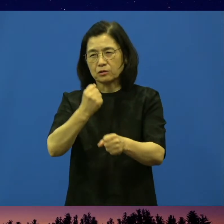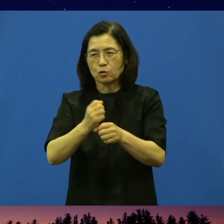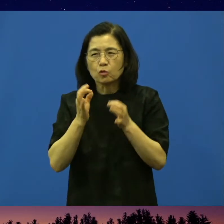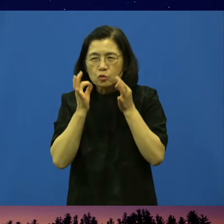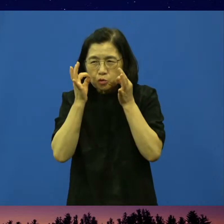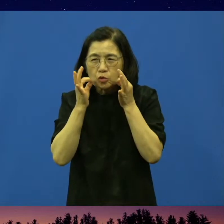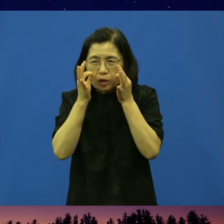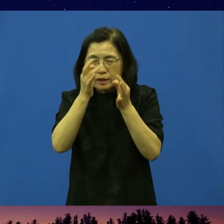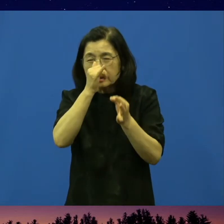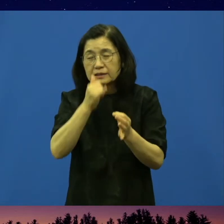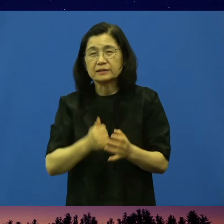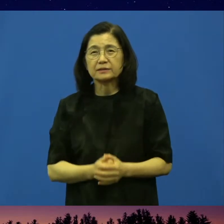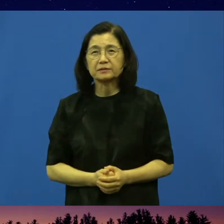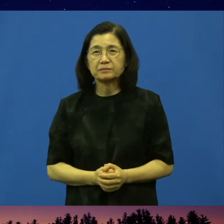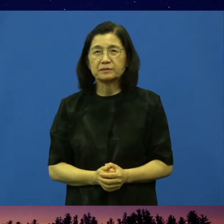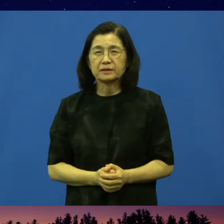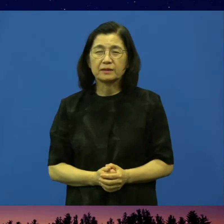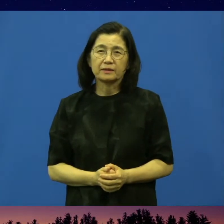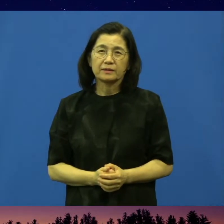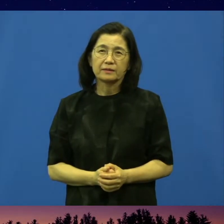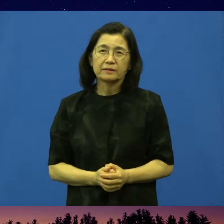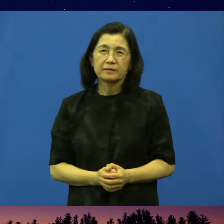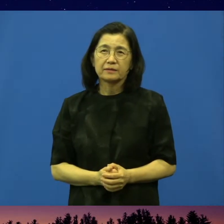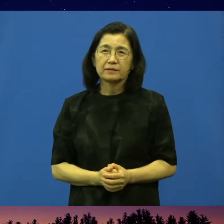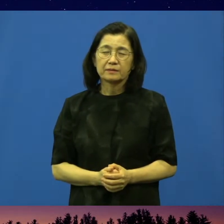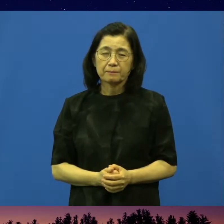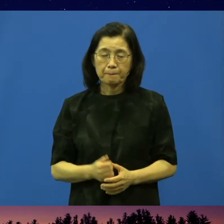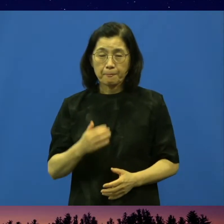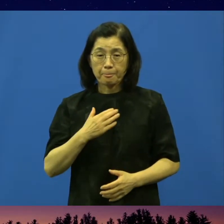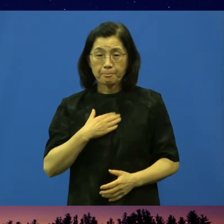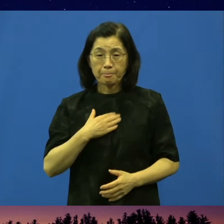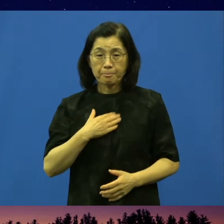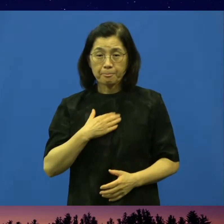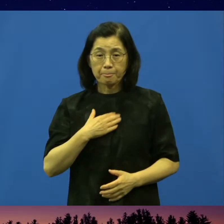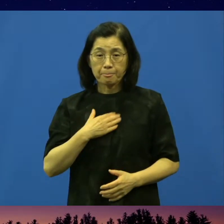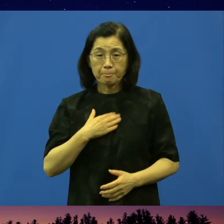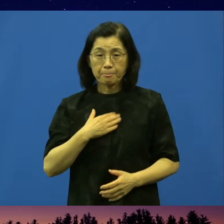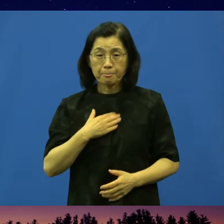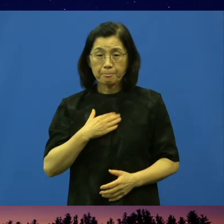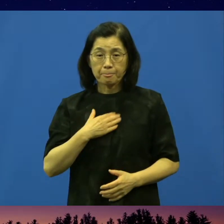것들이 우리의 안전을 책임져 줄 수 있을 것처럼 믿어요.